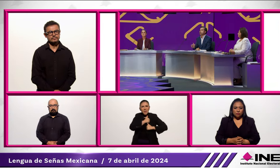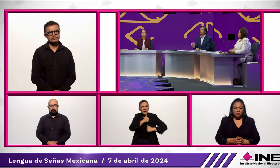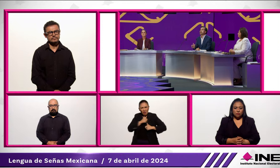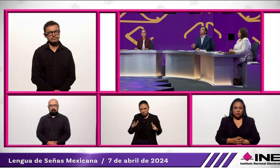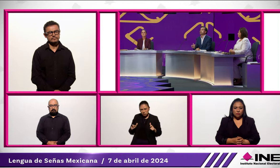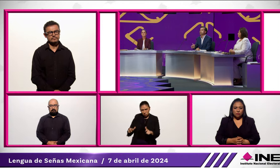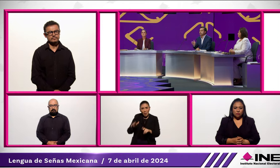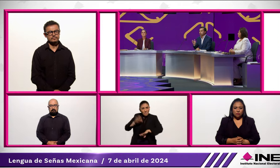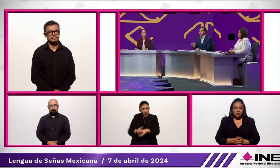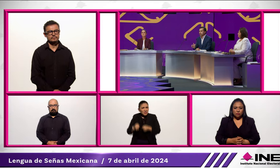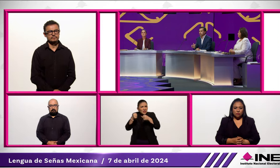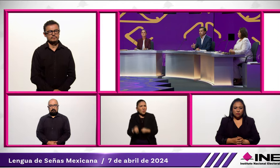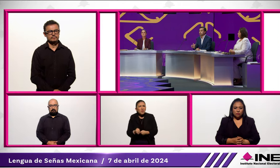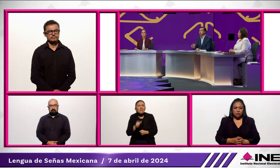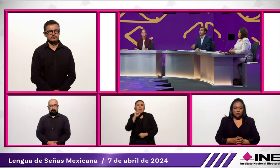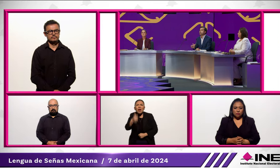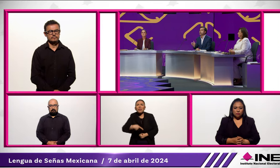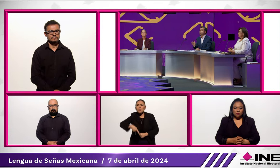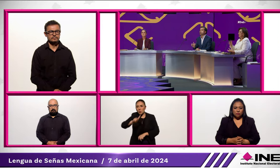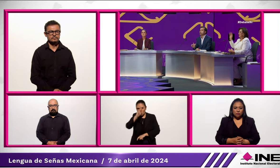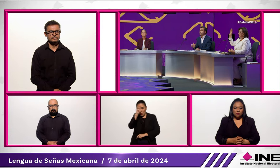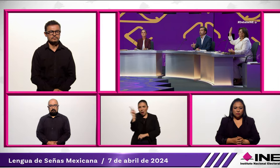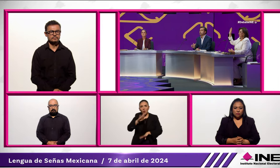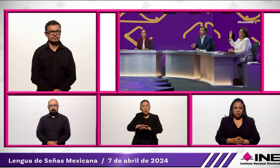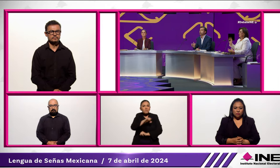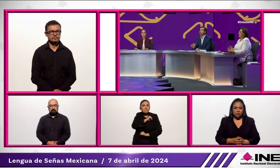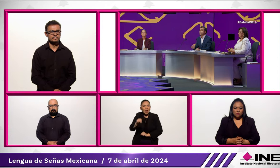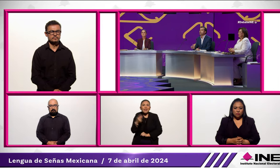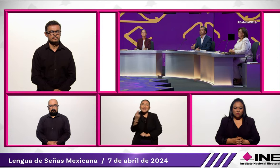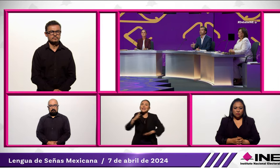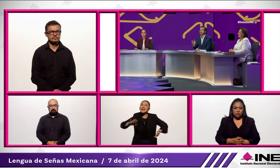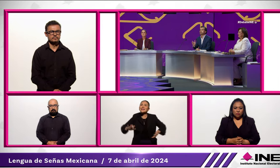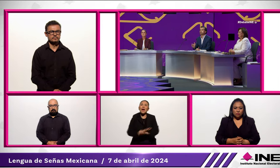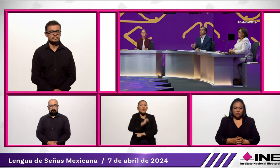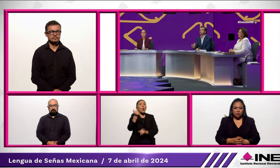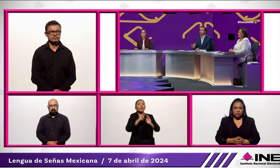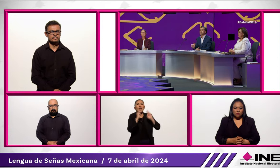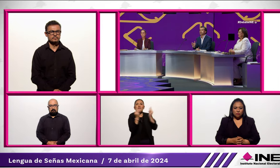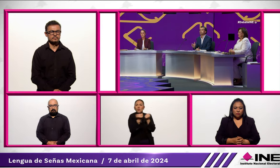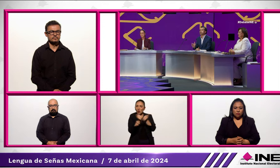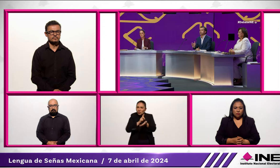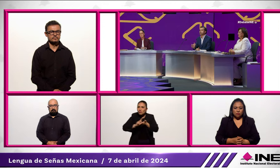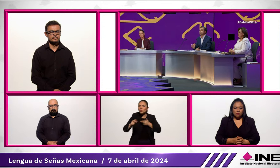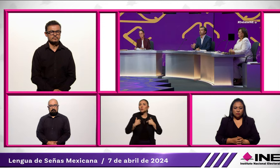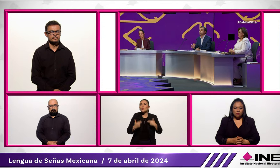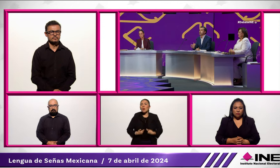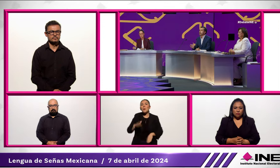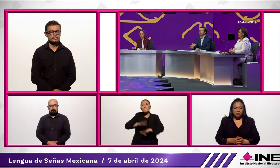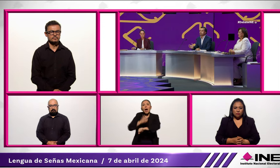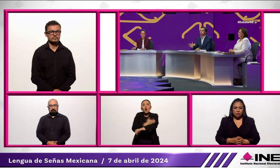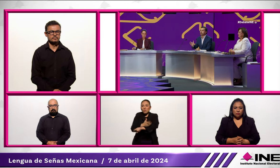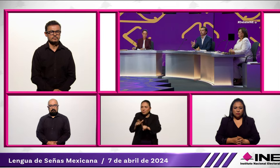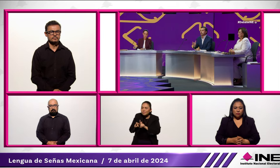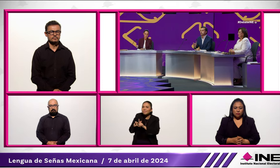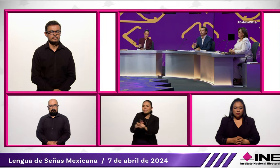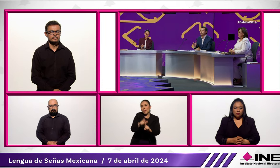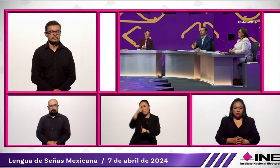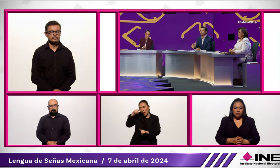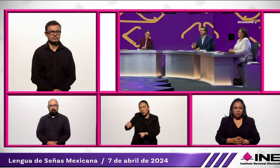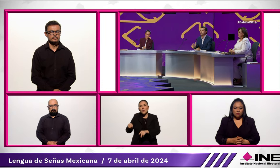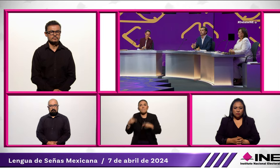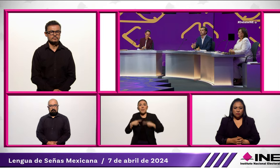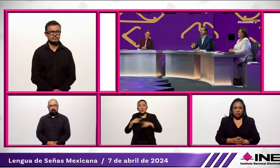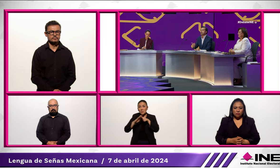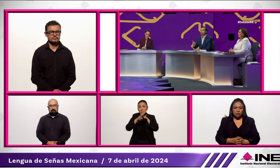frontera, pero sí la ha vuelto más cruel. Por eso hay que cambiar de modelo, por un modelo de derechos humanos que le dé acompañamiento en todo su trayecto